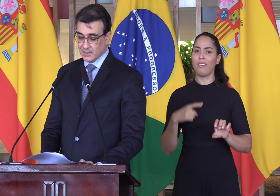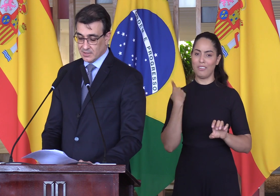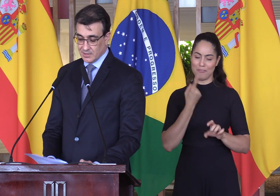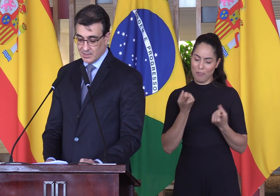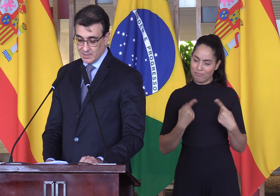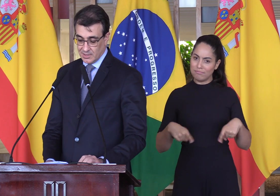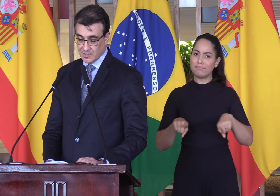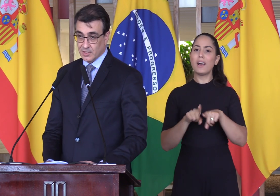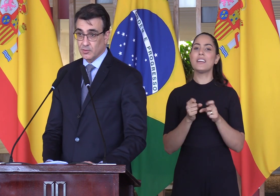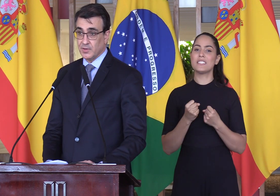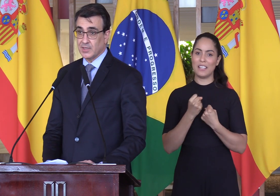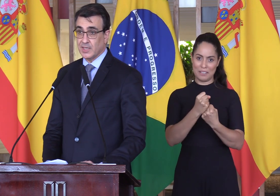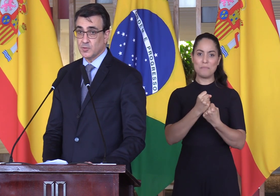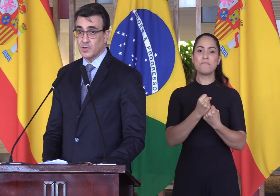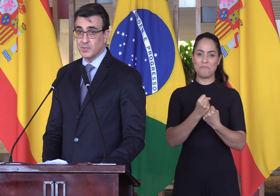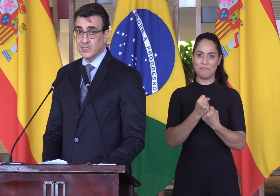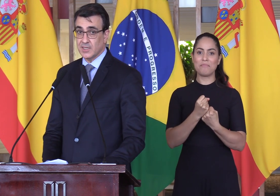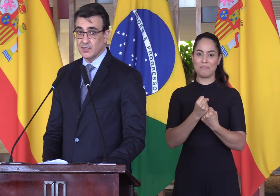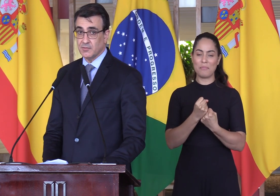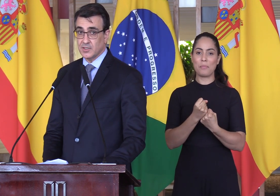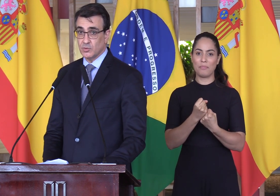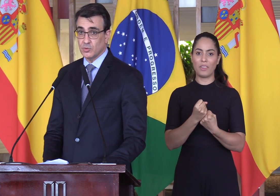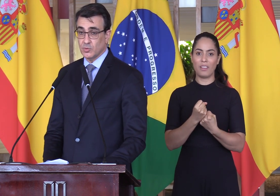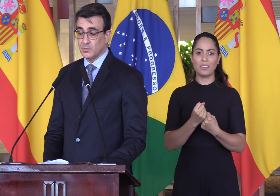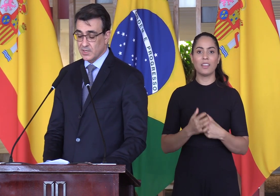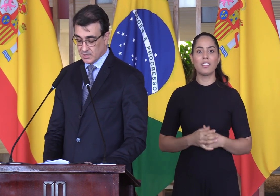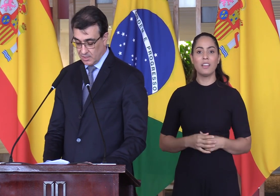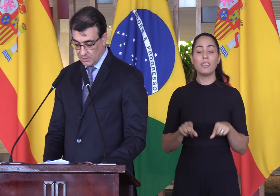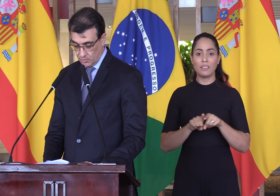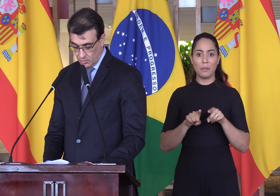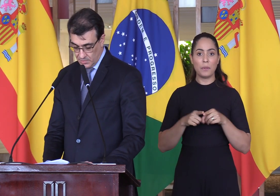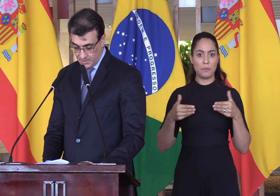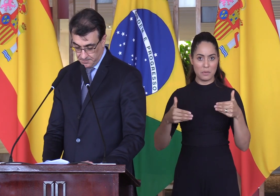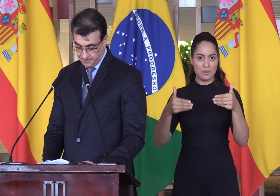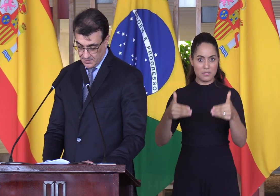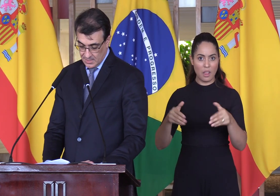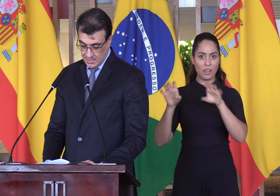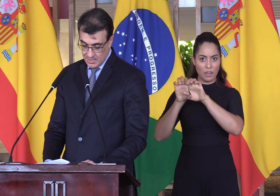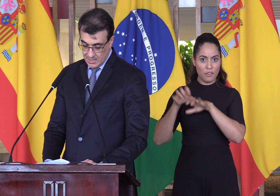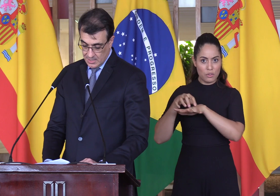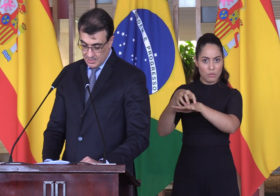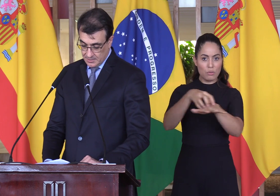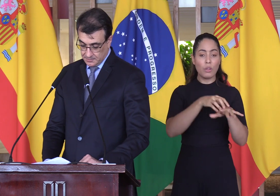parceria e sendo ofertados pelo Ministério da Infraestrutura e Ministério da Economia.